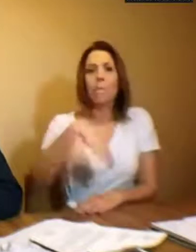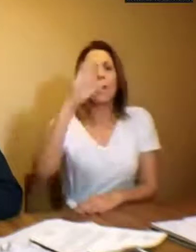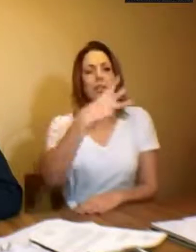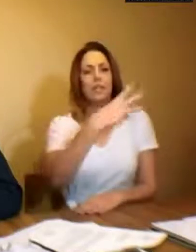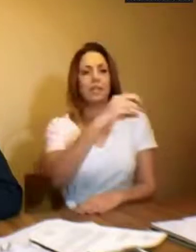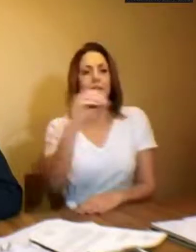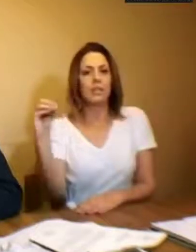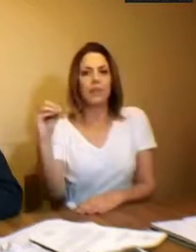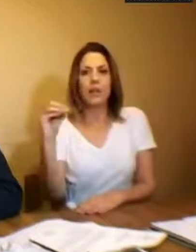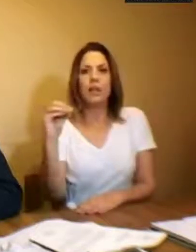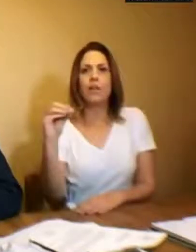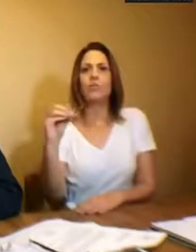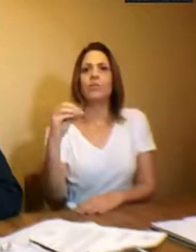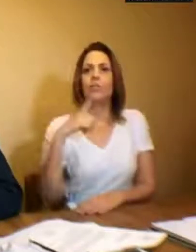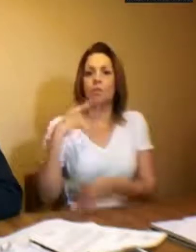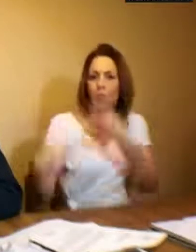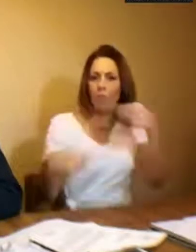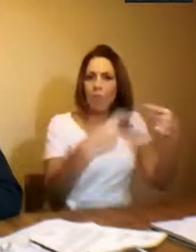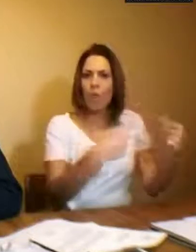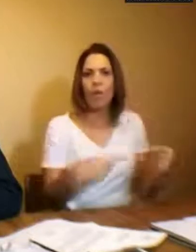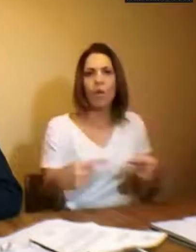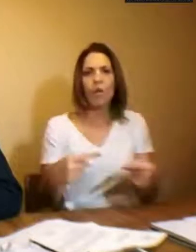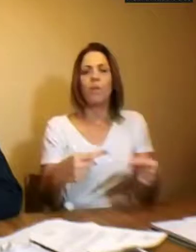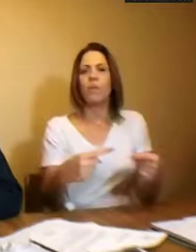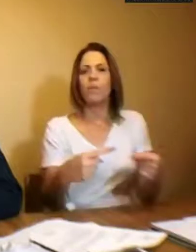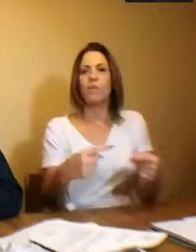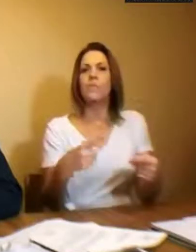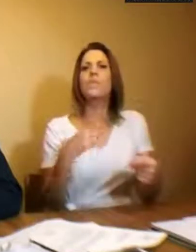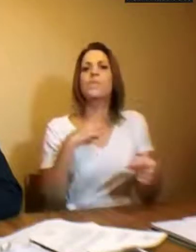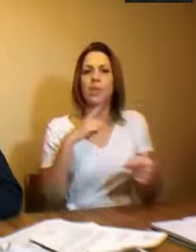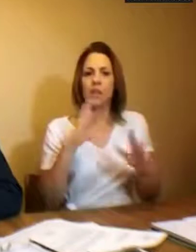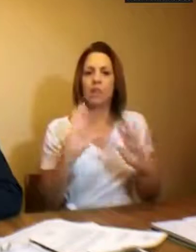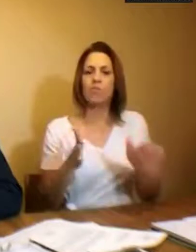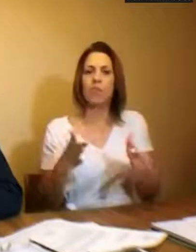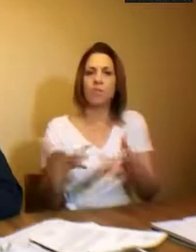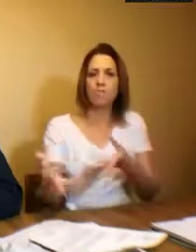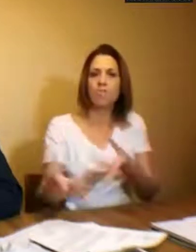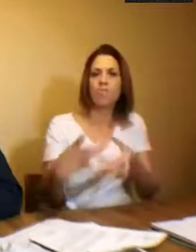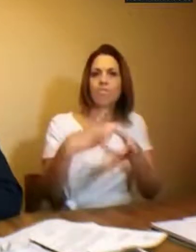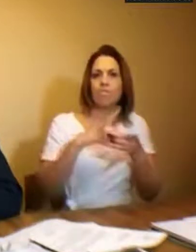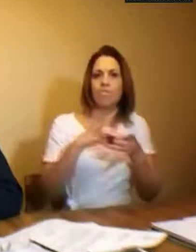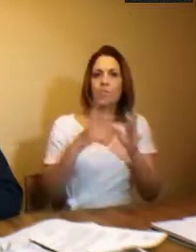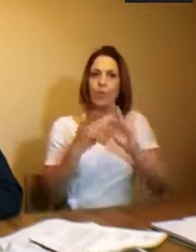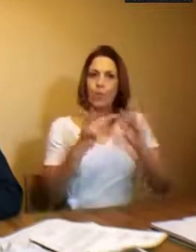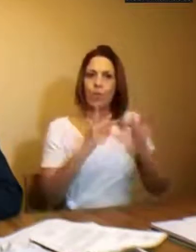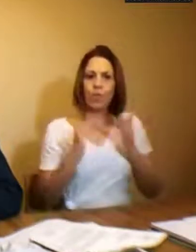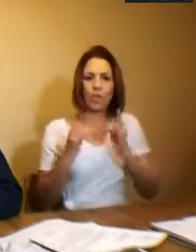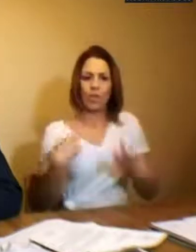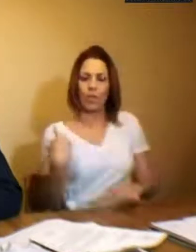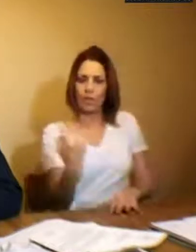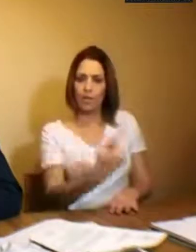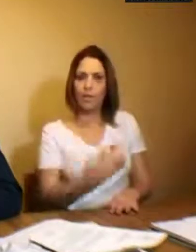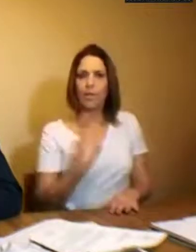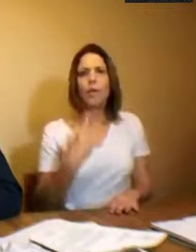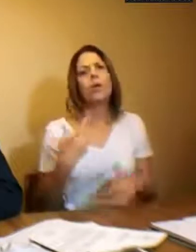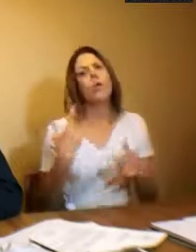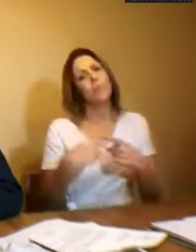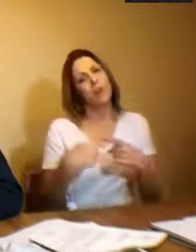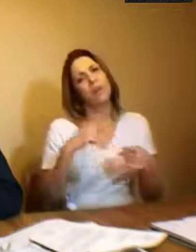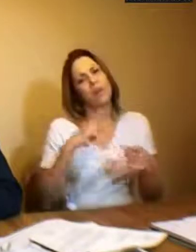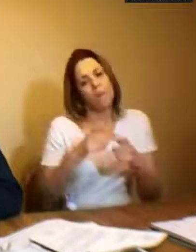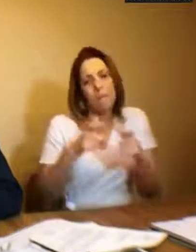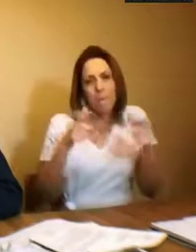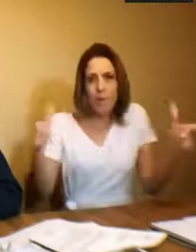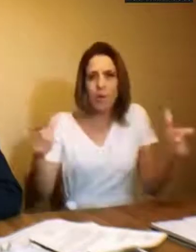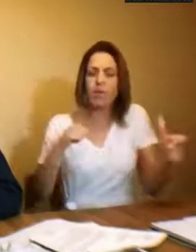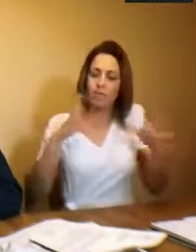mais variadas bancadas hipotecaram solidariedade a nós, que grande parte deles são pessoas honestas,